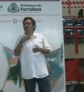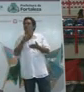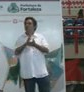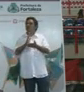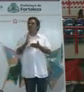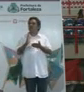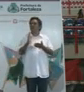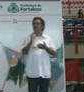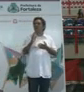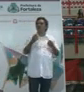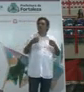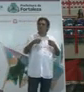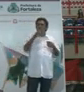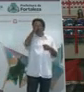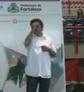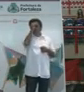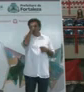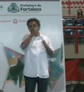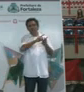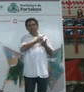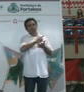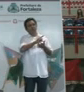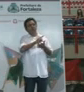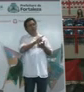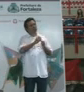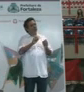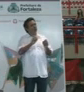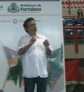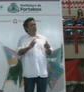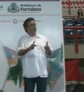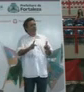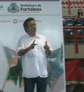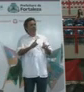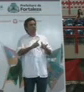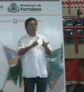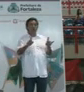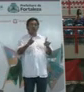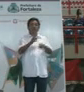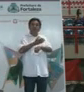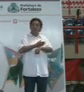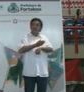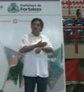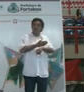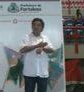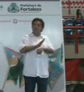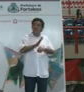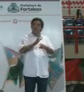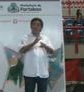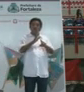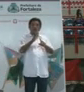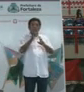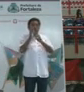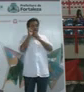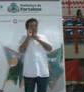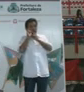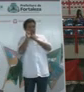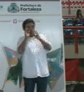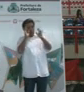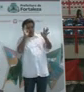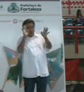passar, eu tenho que aprender. Ótimo. Então você vai fazer esse exercício fechando os